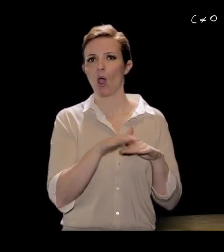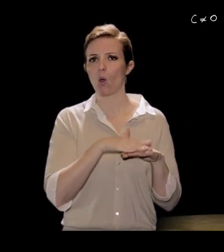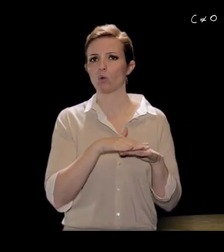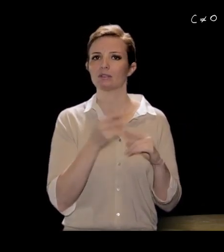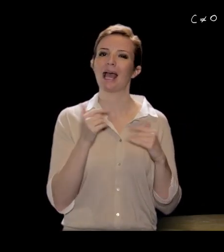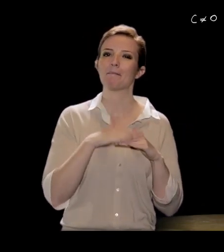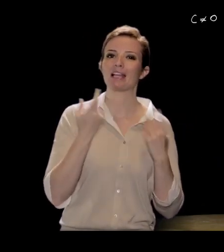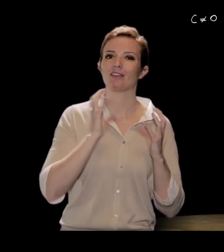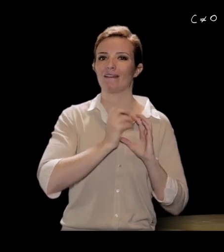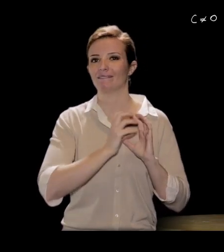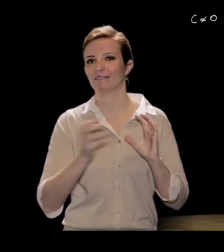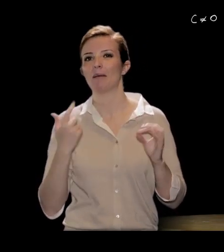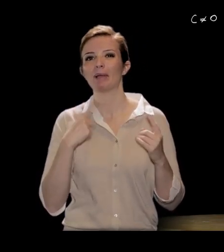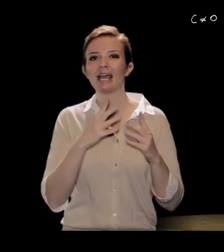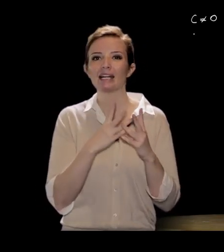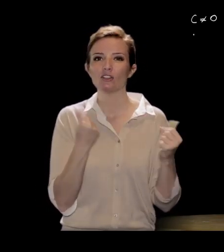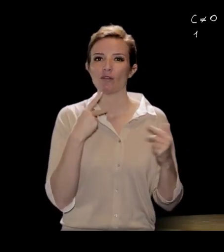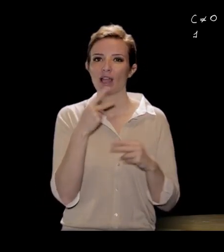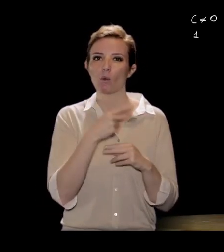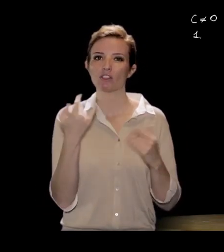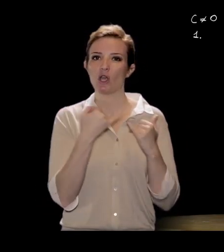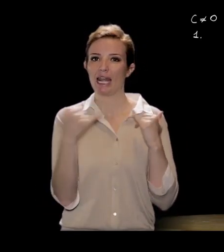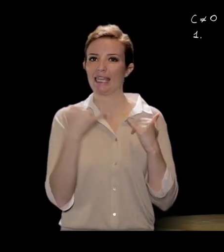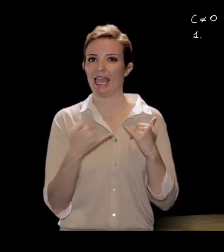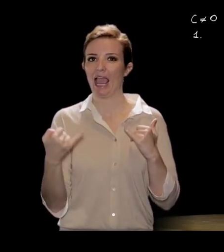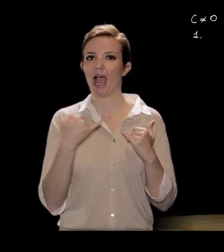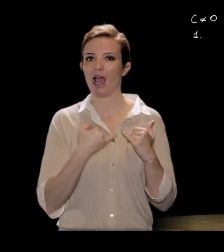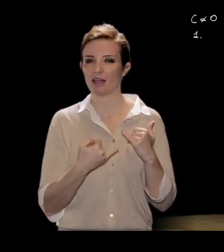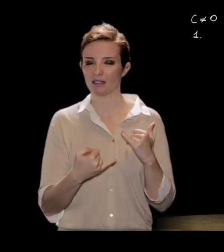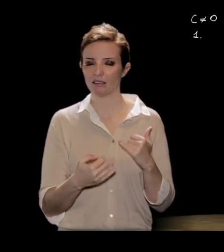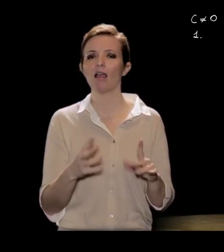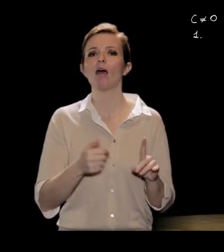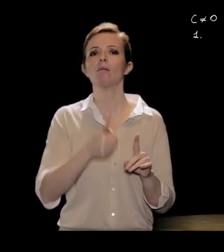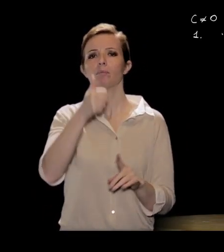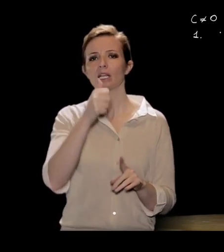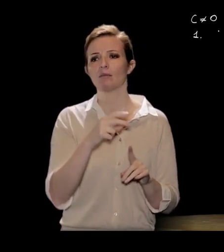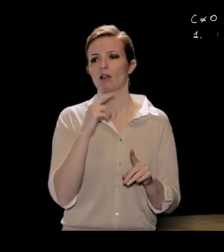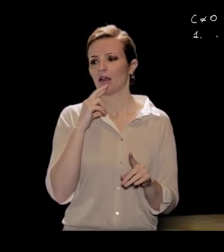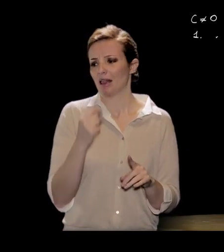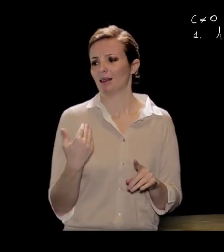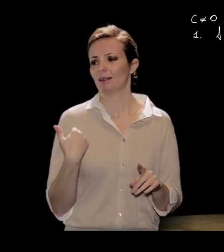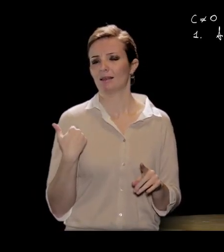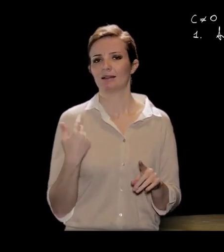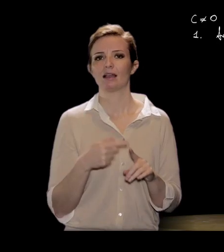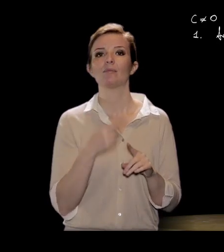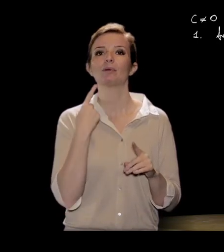per risolvere le equazioni lineari. Il primo metodo è quello a cui accennavo precedentemente, cioè quello che utilizza le formule